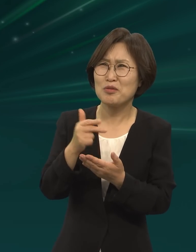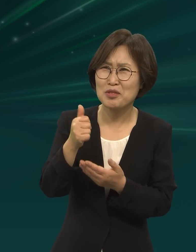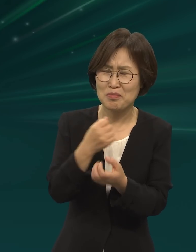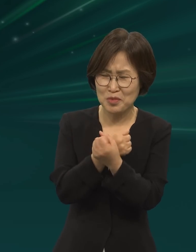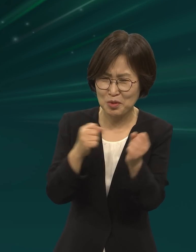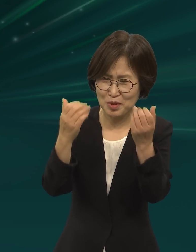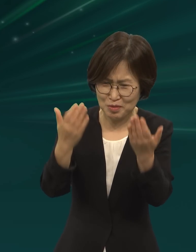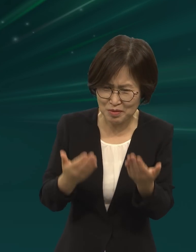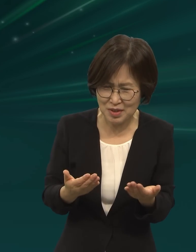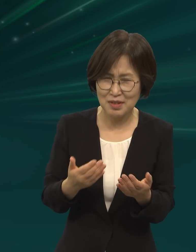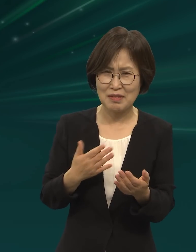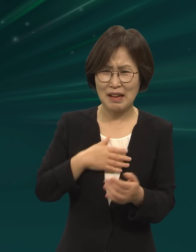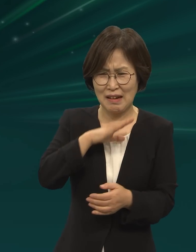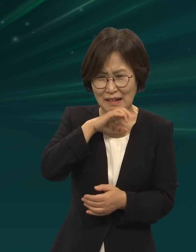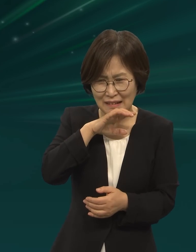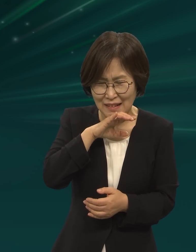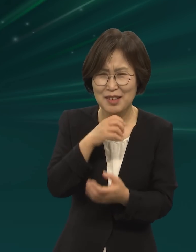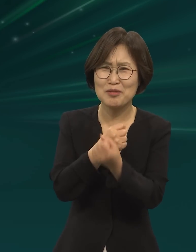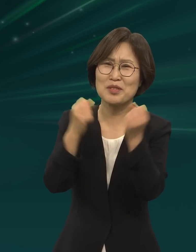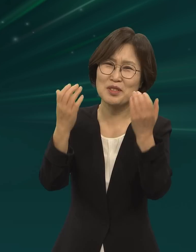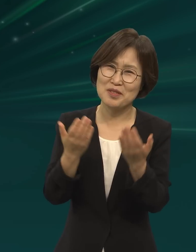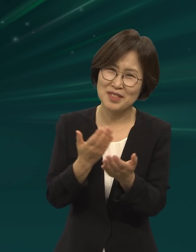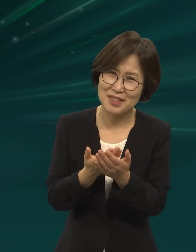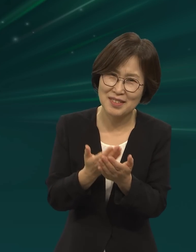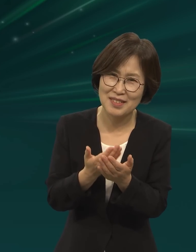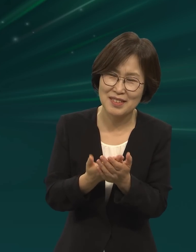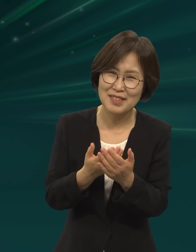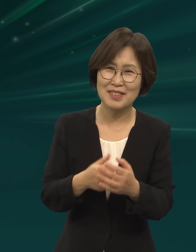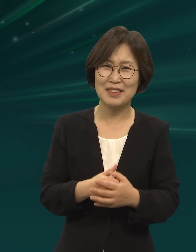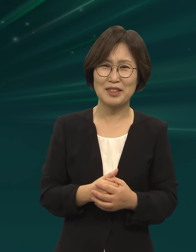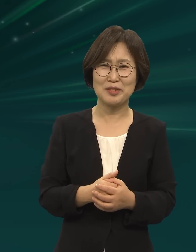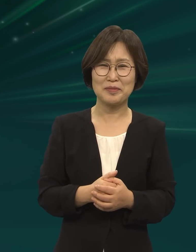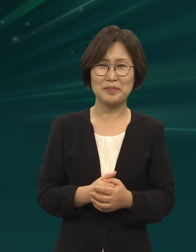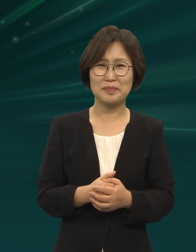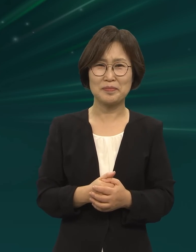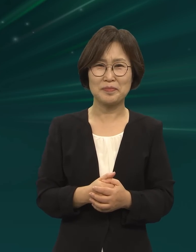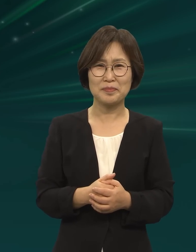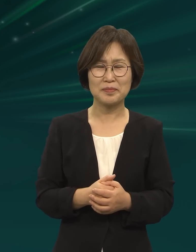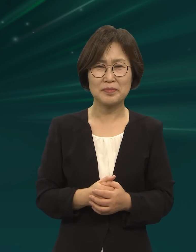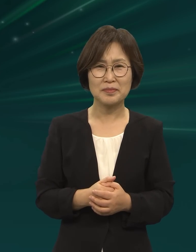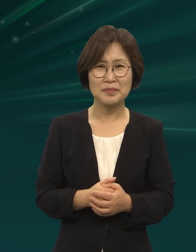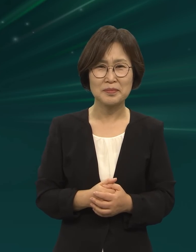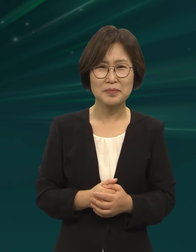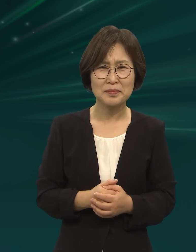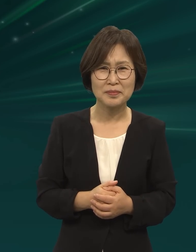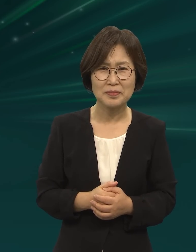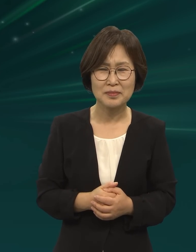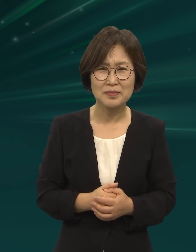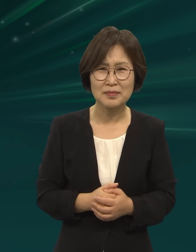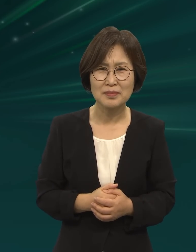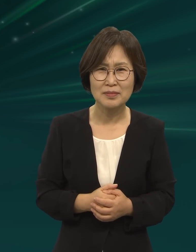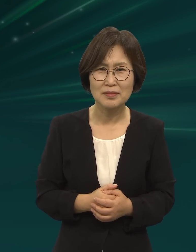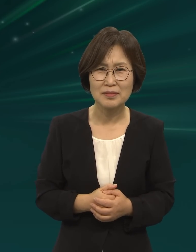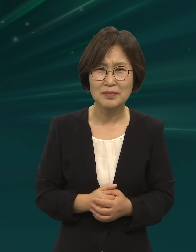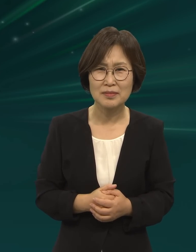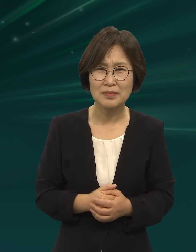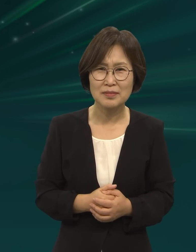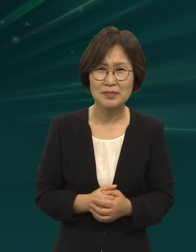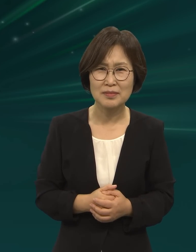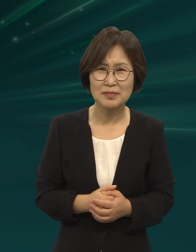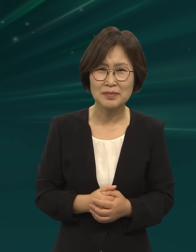원망했습니다. 용서해 주세요. 이렇게 가서 이 말을 우리 교수님들도 목사님께 말씀했습니다.